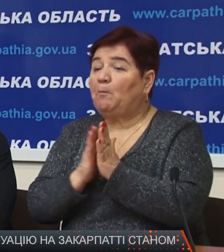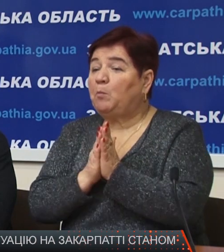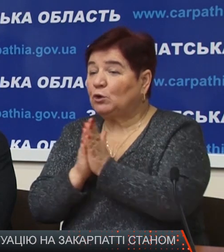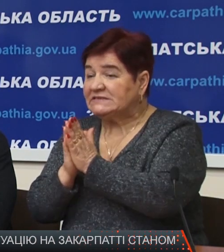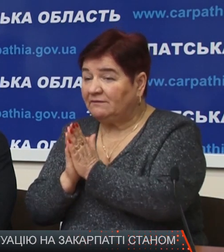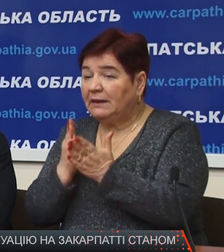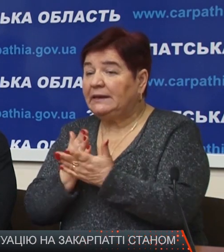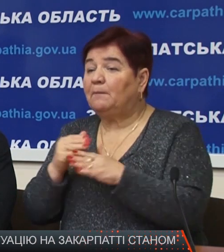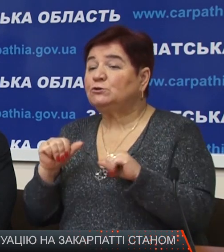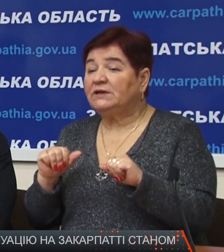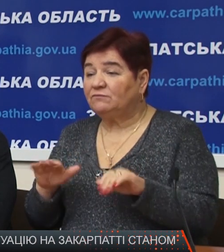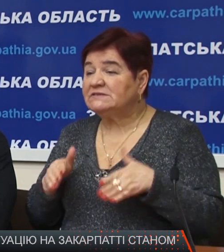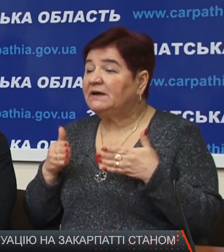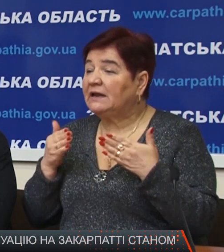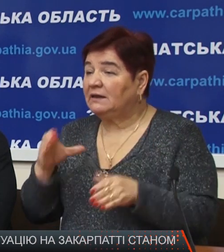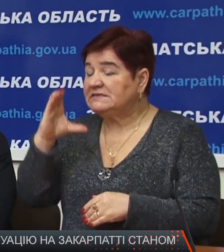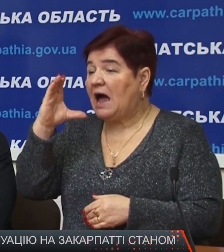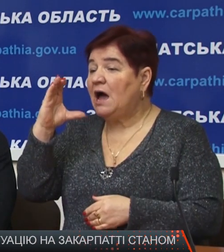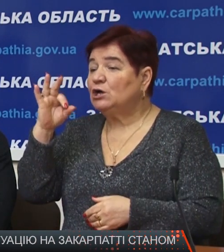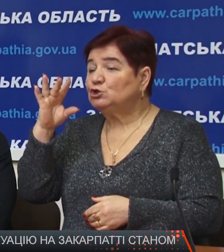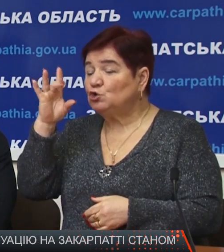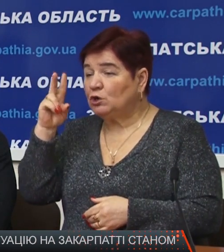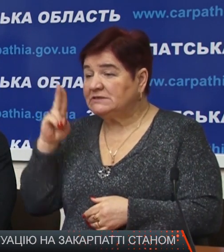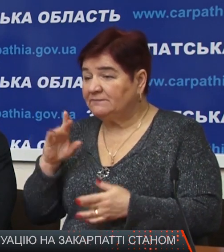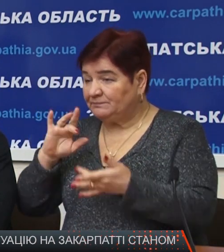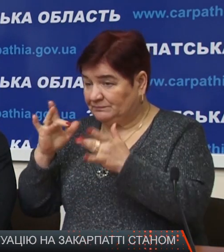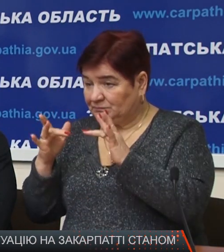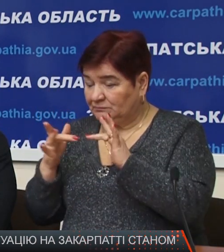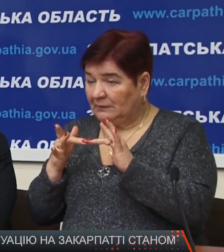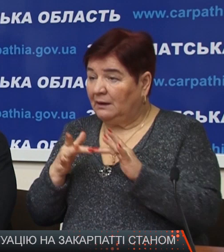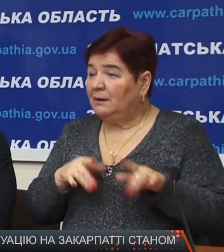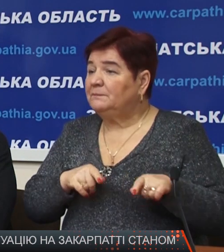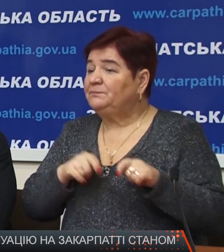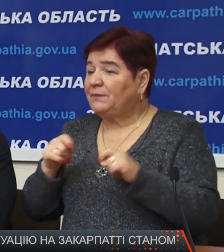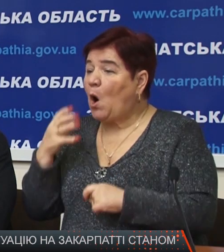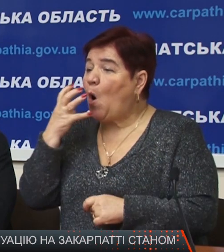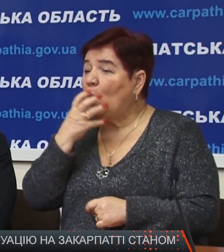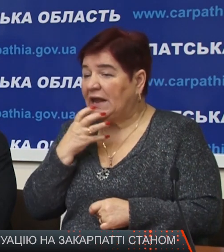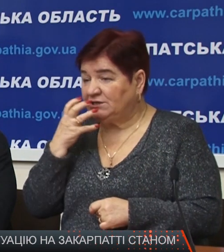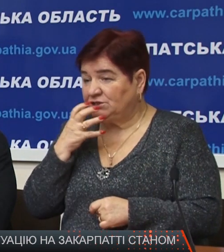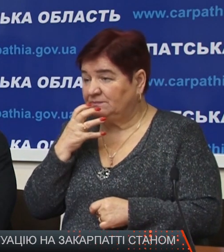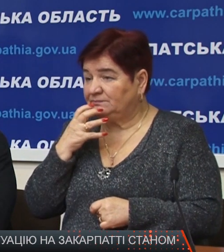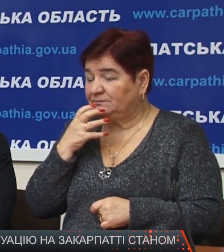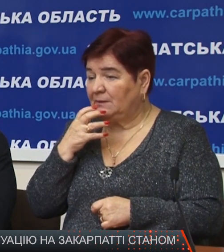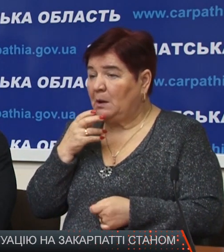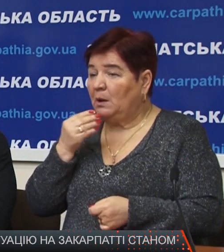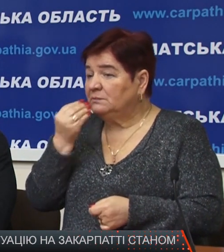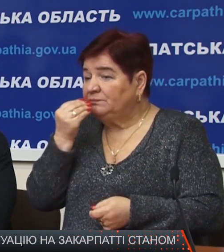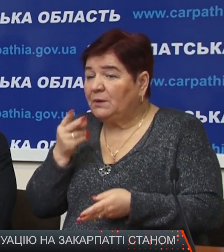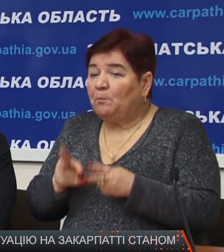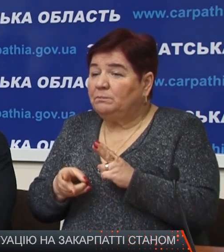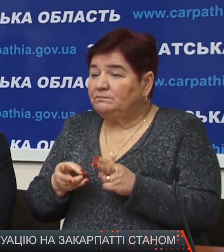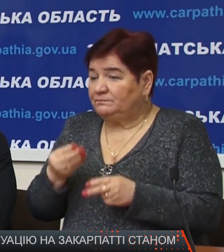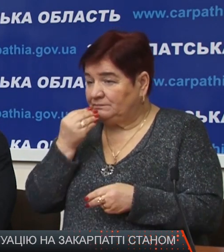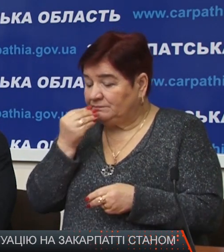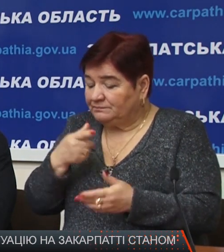така можливість, наразі зверталися в соцмережах, щоб десь як довезли і гарячі приготовлені свіжі